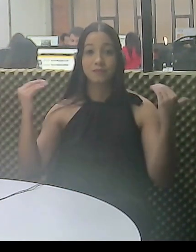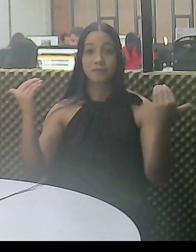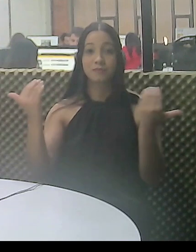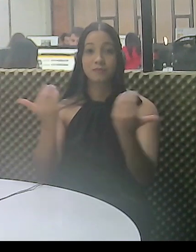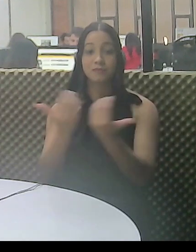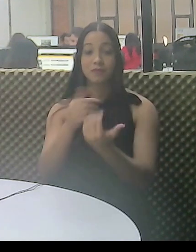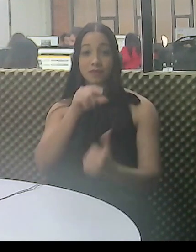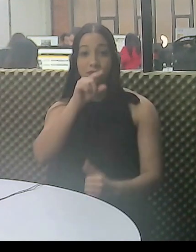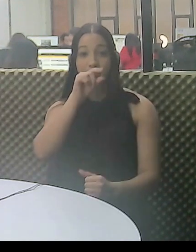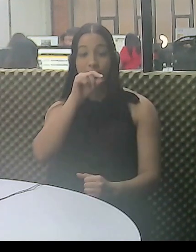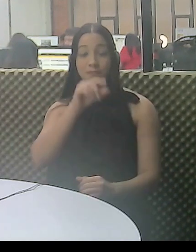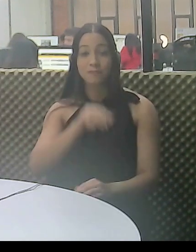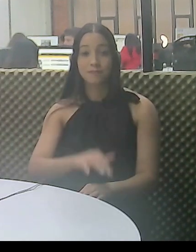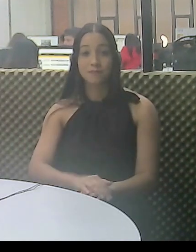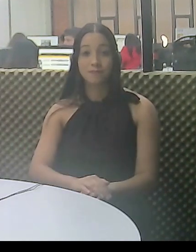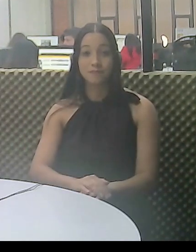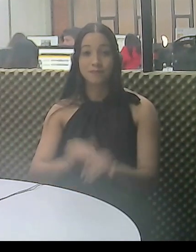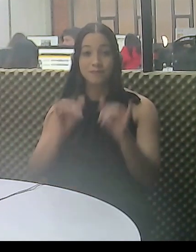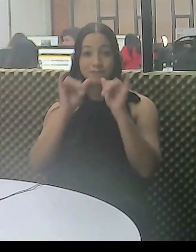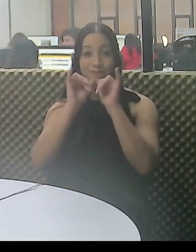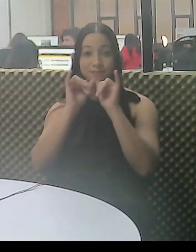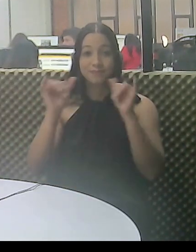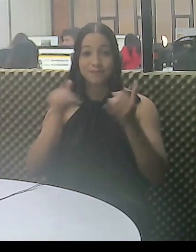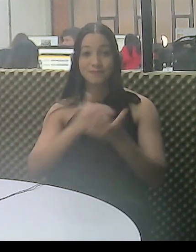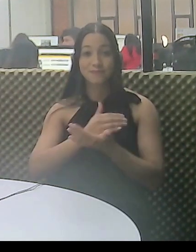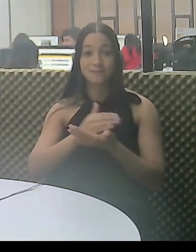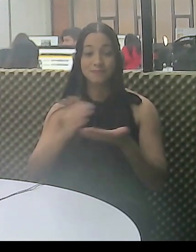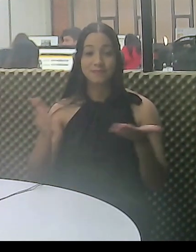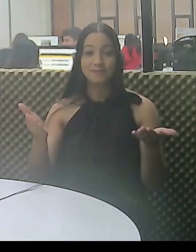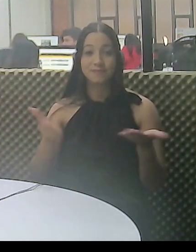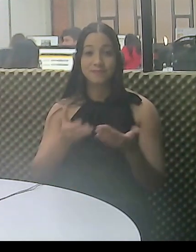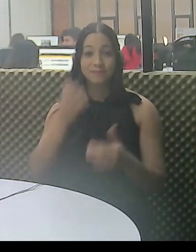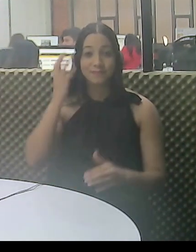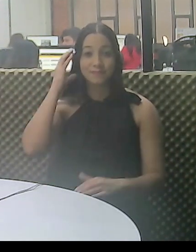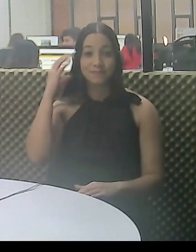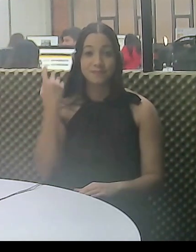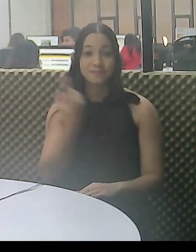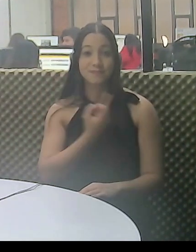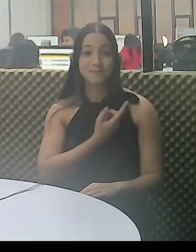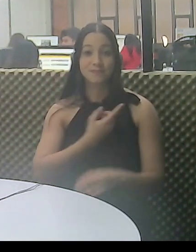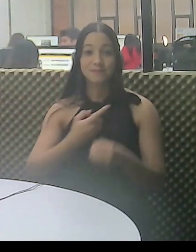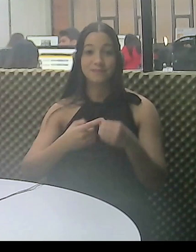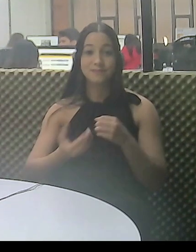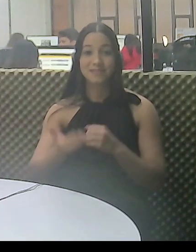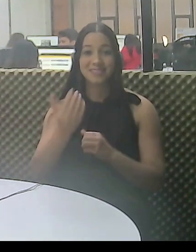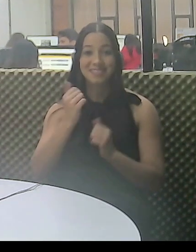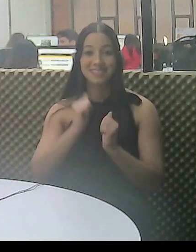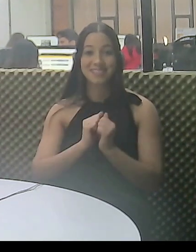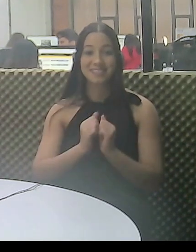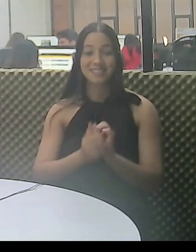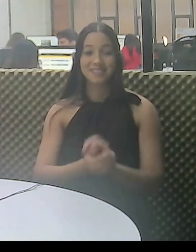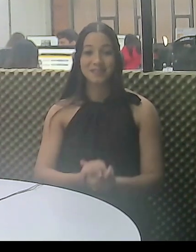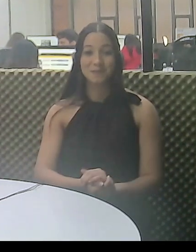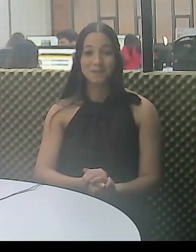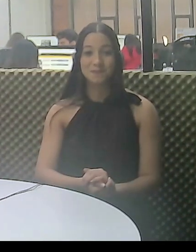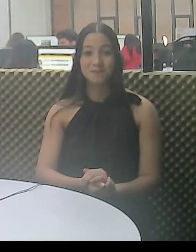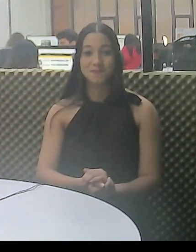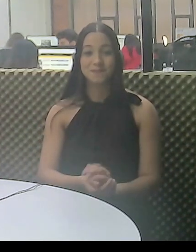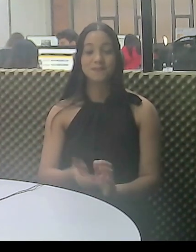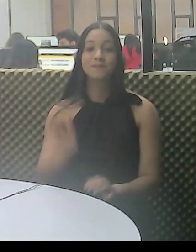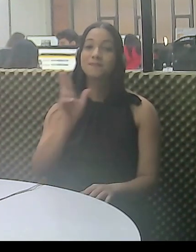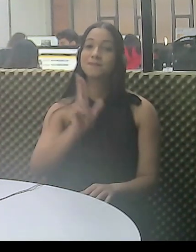campo Sabiazinho. Essas e outras notícias a partir de agora na Rádio Nossa Cidade. Vem com a gente!